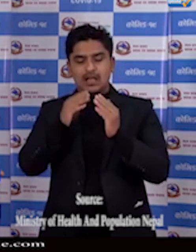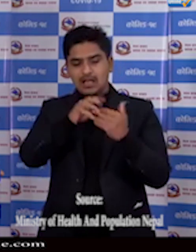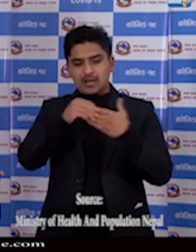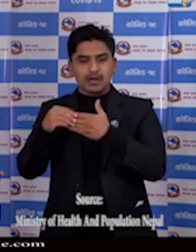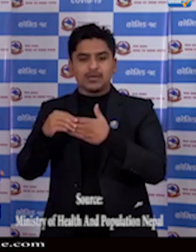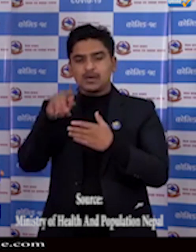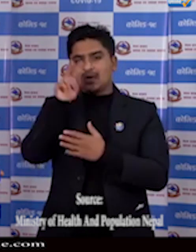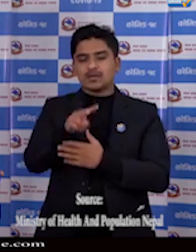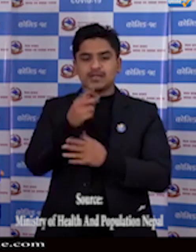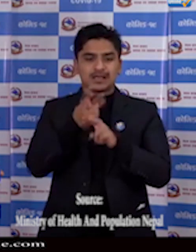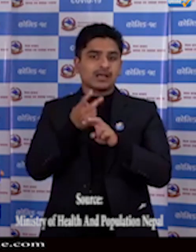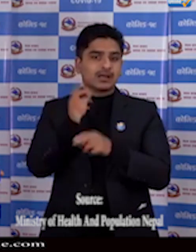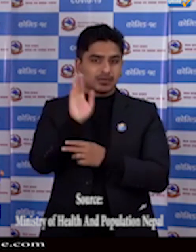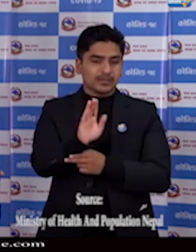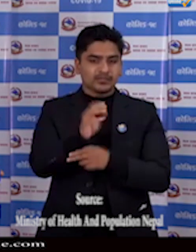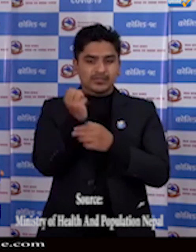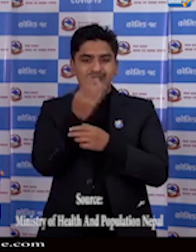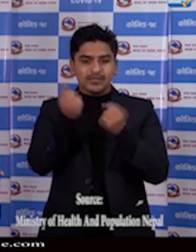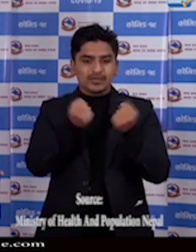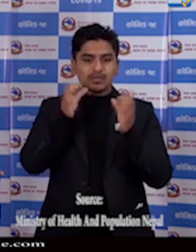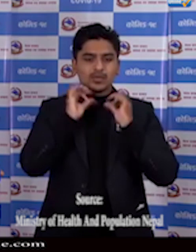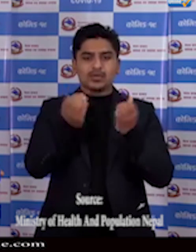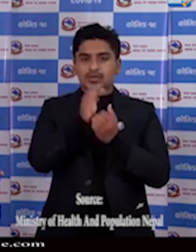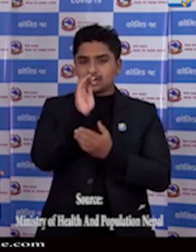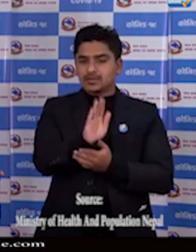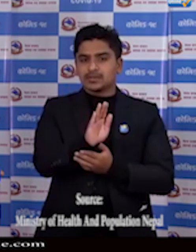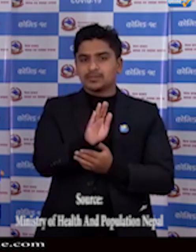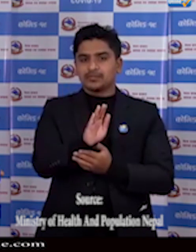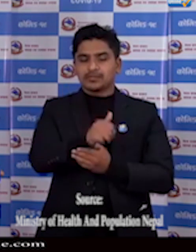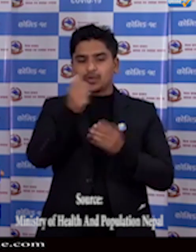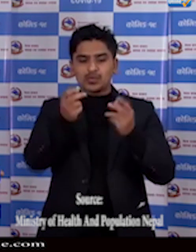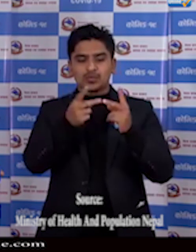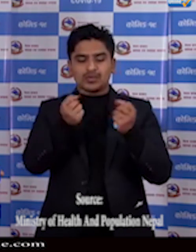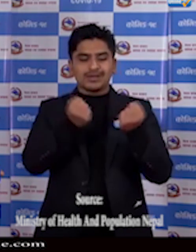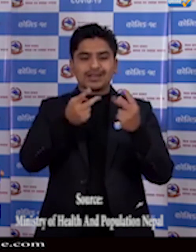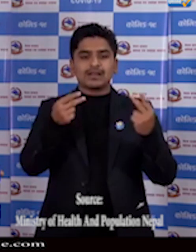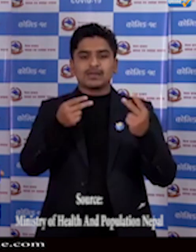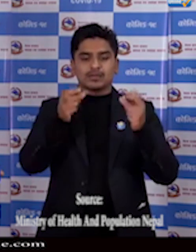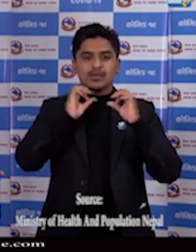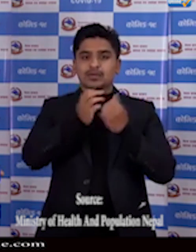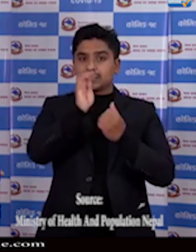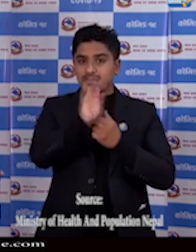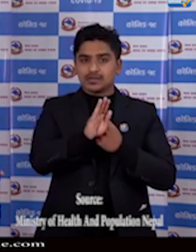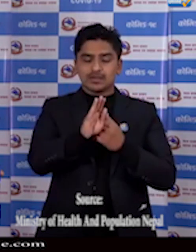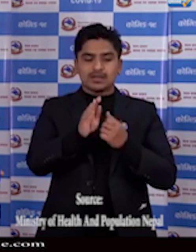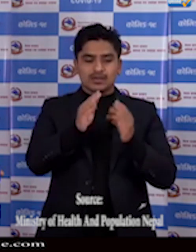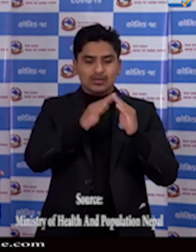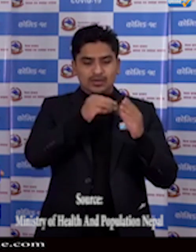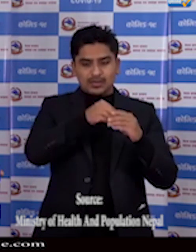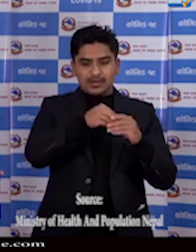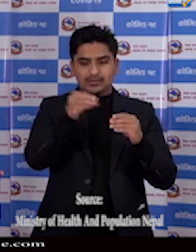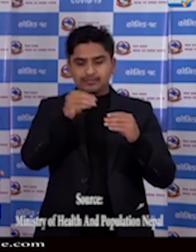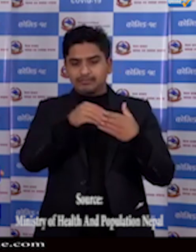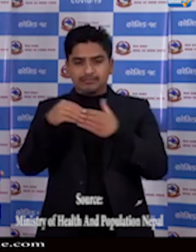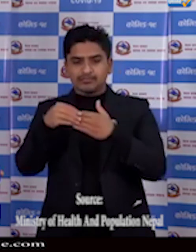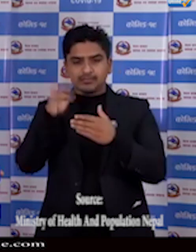स्थिति कठिन छ एम्बुलेन्सहरूको प्रयोग गर्न सक्छौँ हामी अरू भेहिकलको पनि प्रयोग गर्न सक्छौँ तर जुन क्वारेन्टाइनबाट लग्न सजिलो हुन्छ